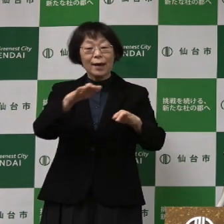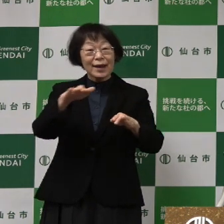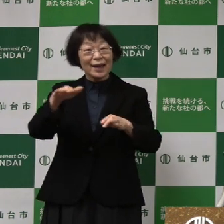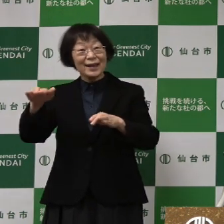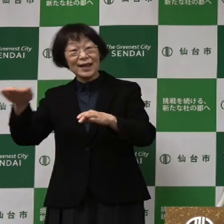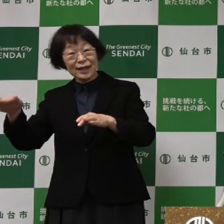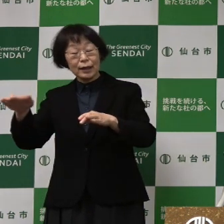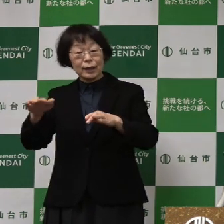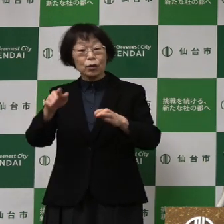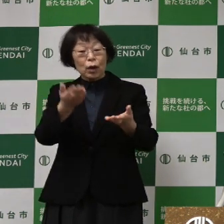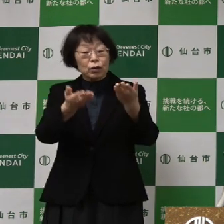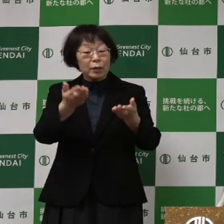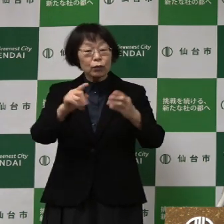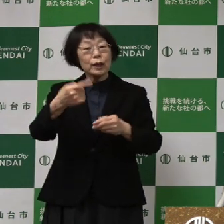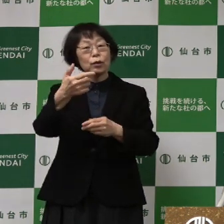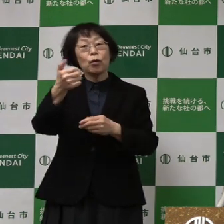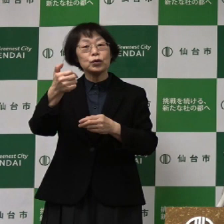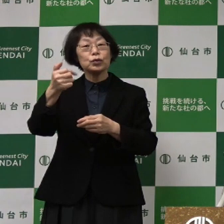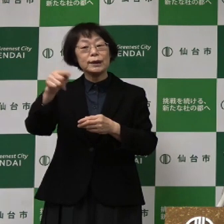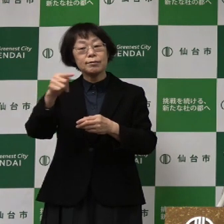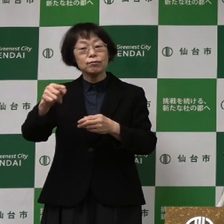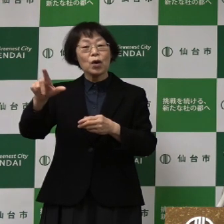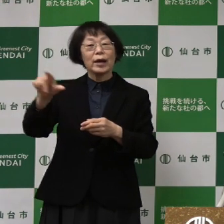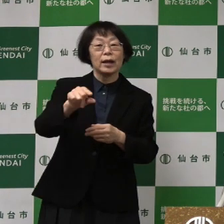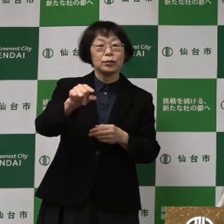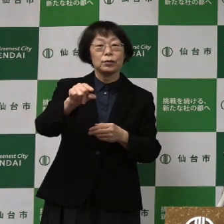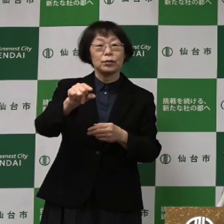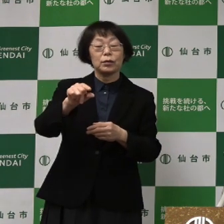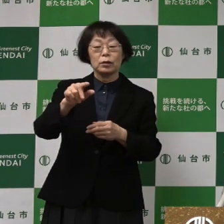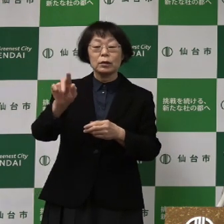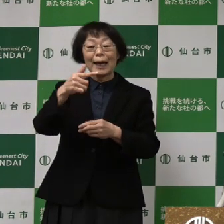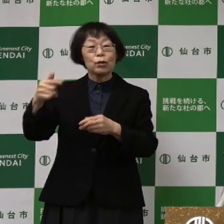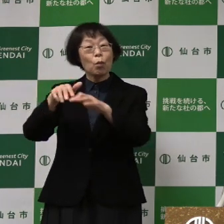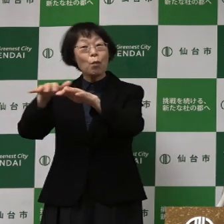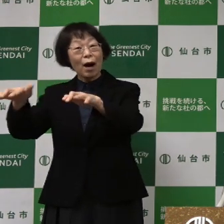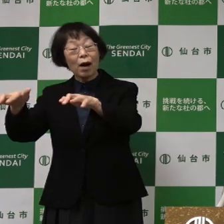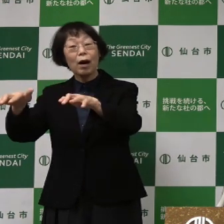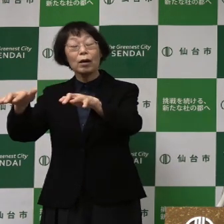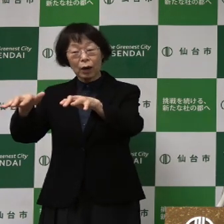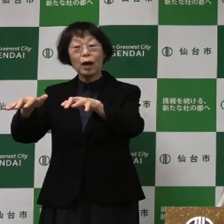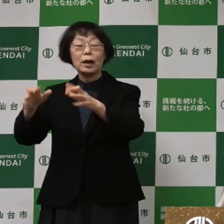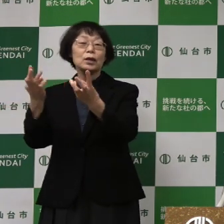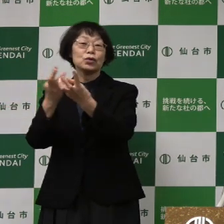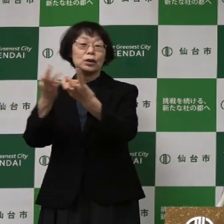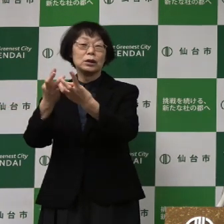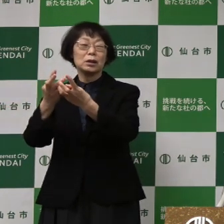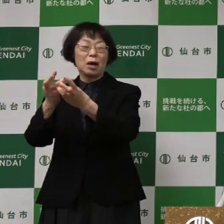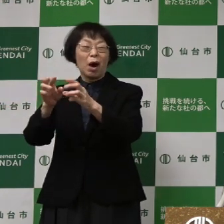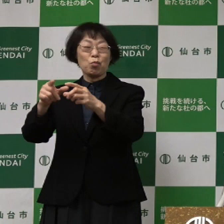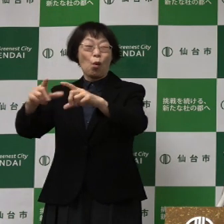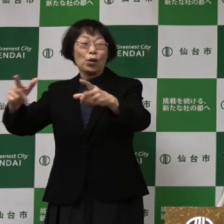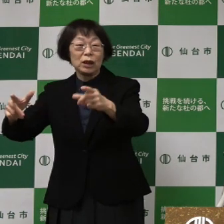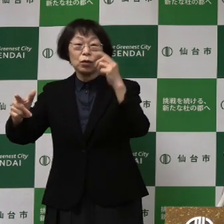150人まで減っているということなんですけれども、第6波非常に母数というか数字自体がボリュームが大きいかと思うんですけ